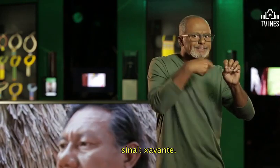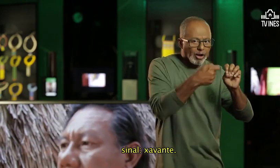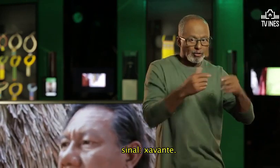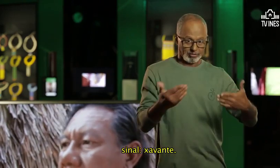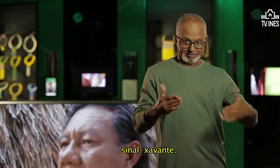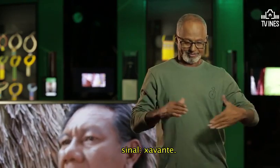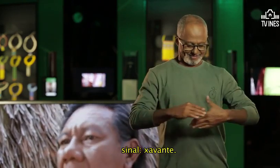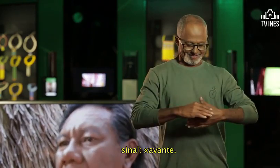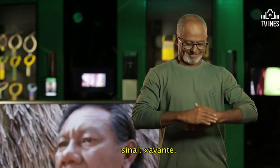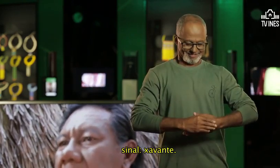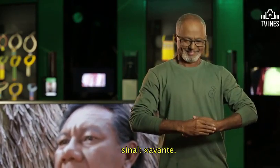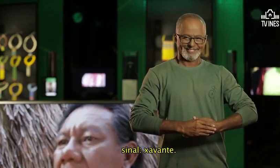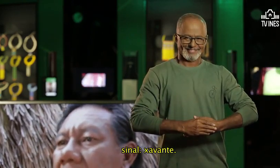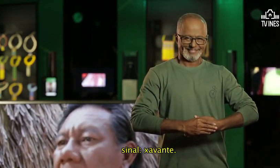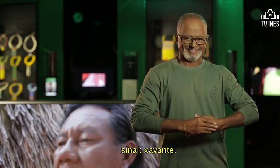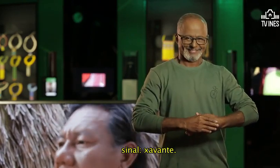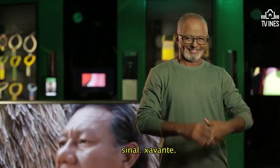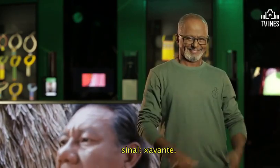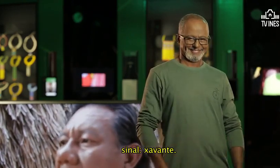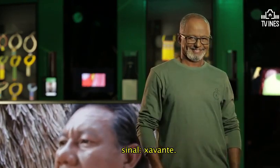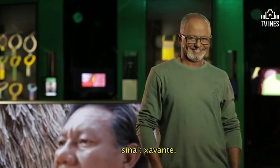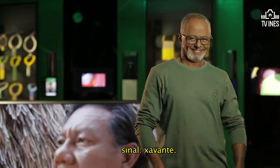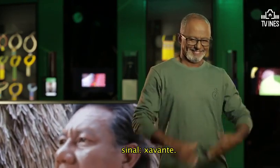sinal Chavante.